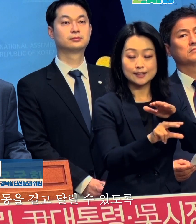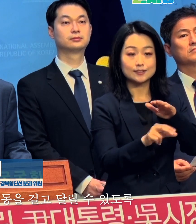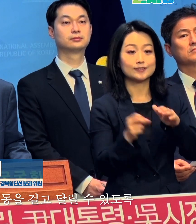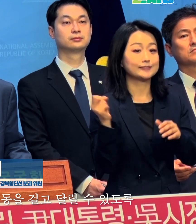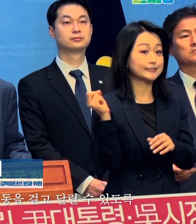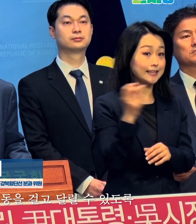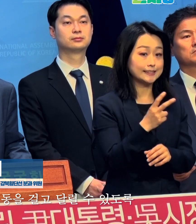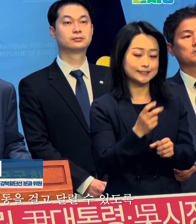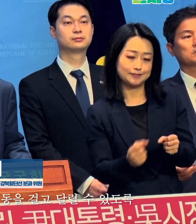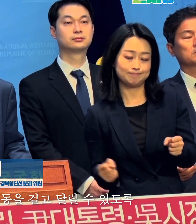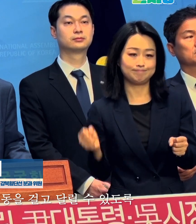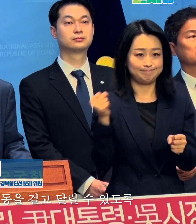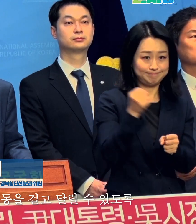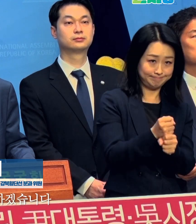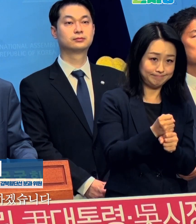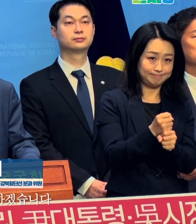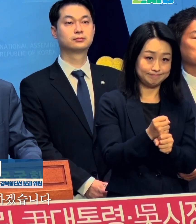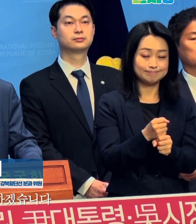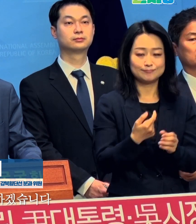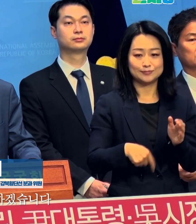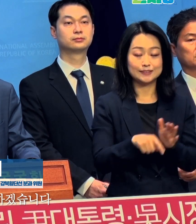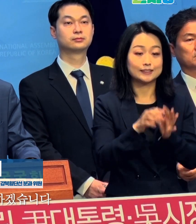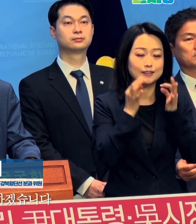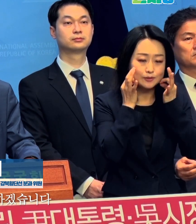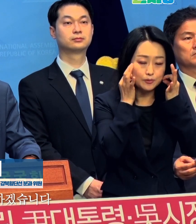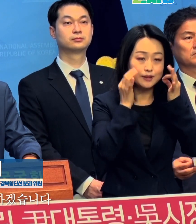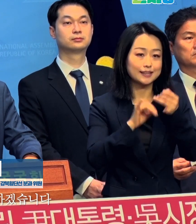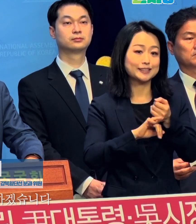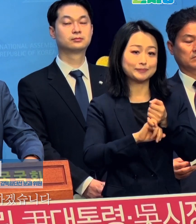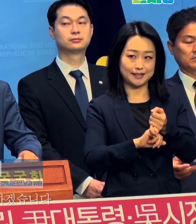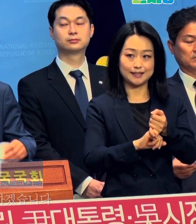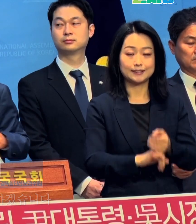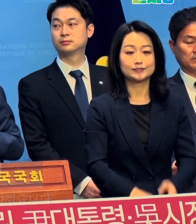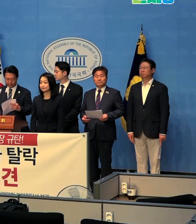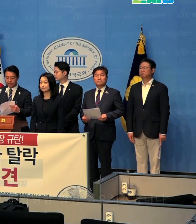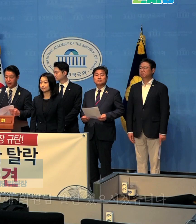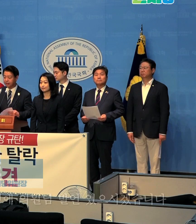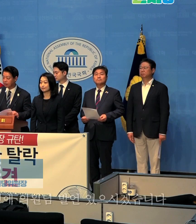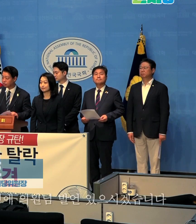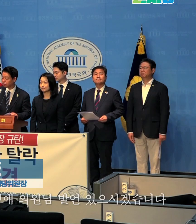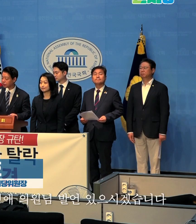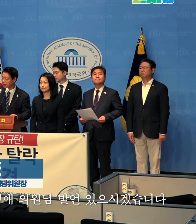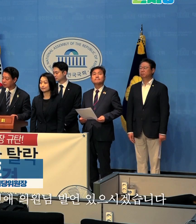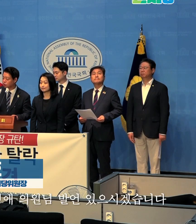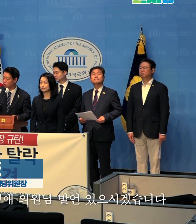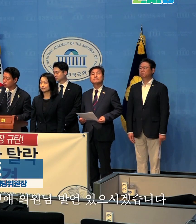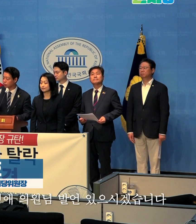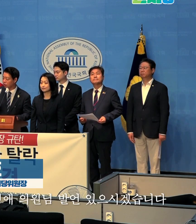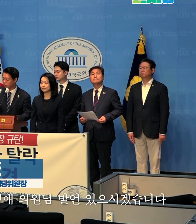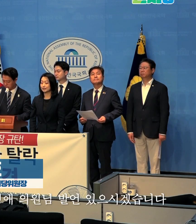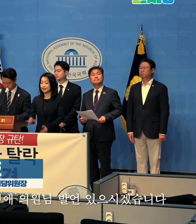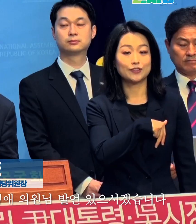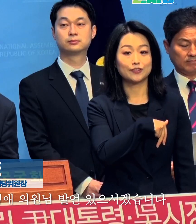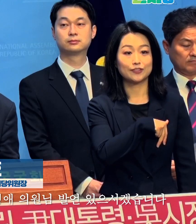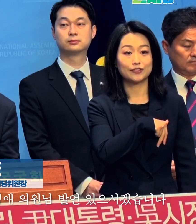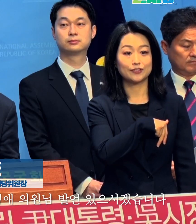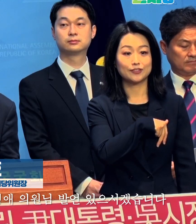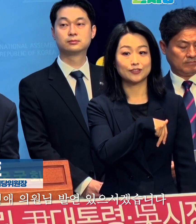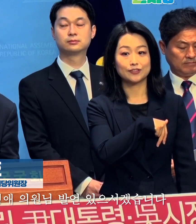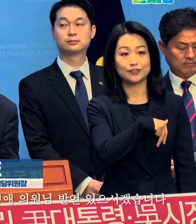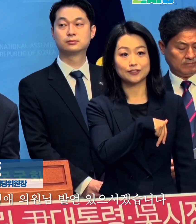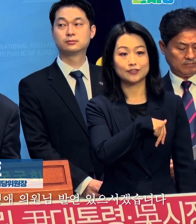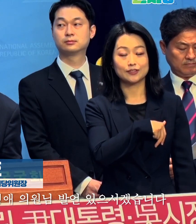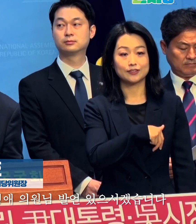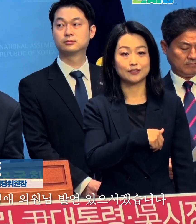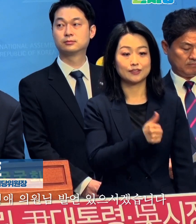다시 시동을 걸고 달릴 수 있도록 최선의 노력을 다하겠습니다. 네, 다음은 우리 강서구병